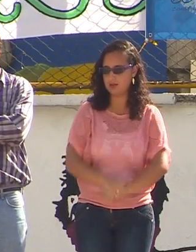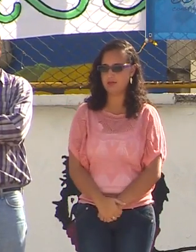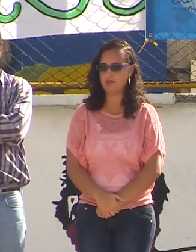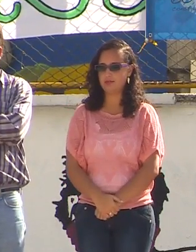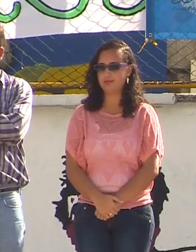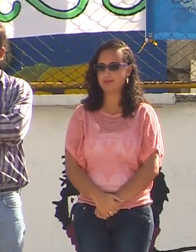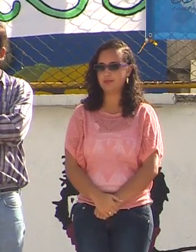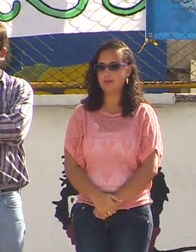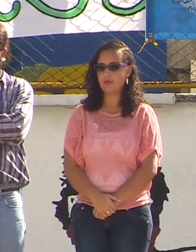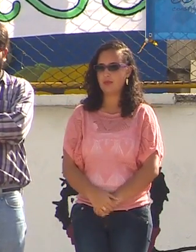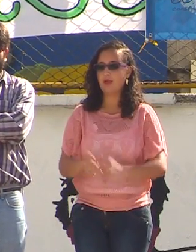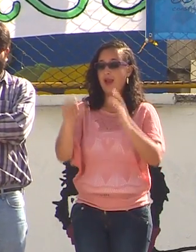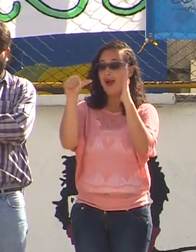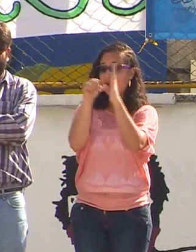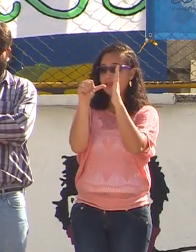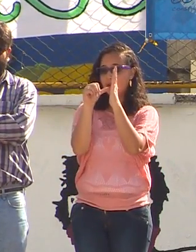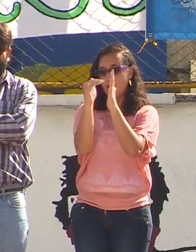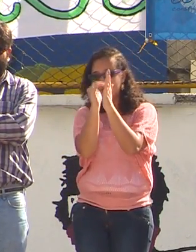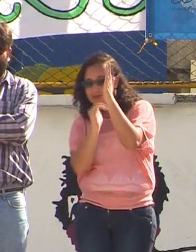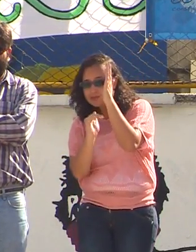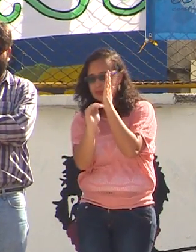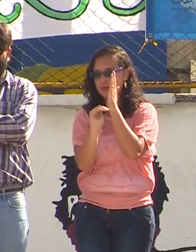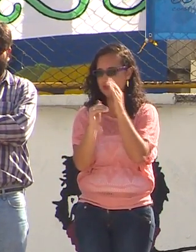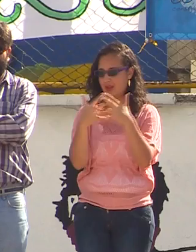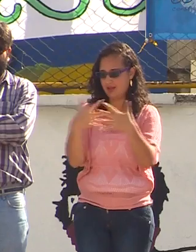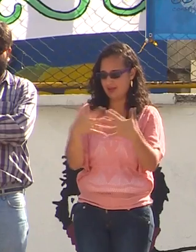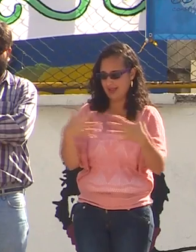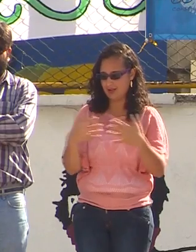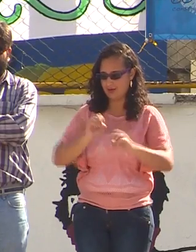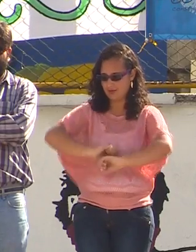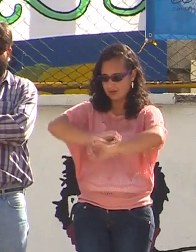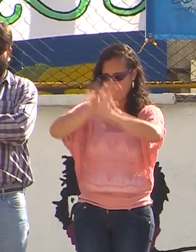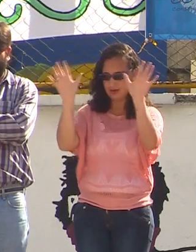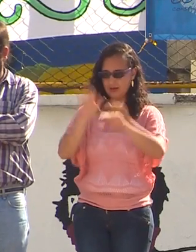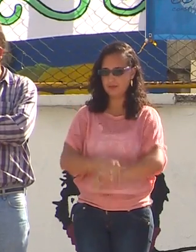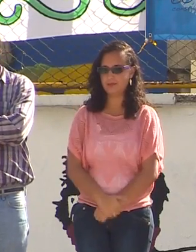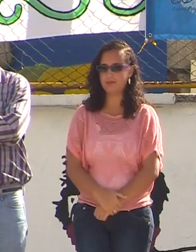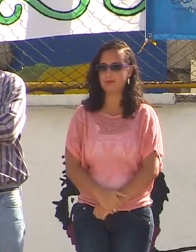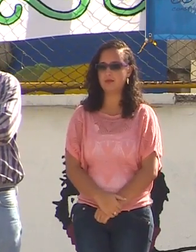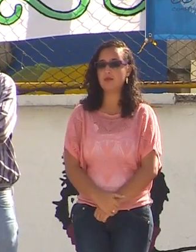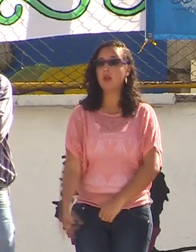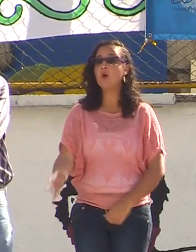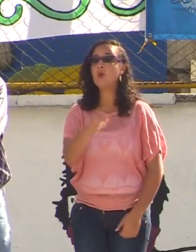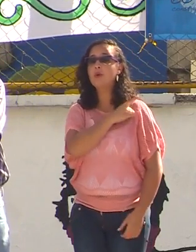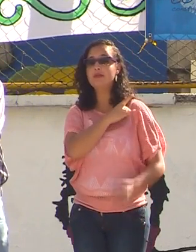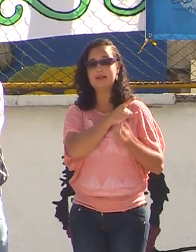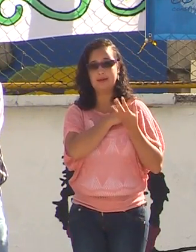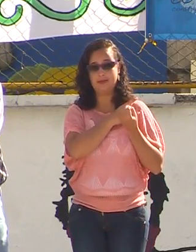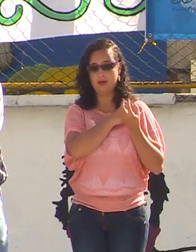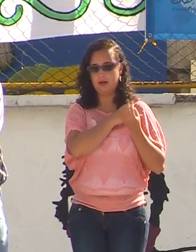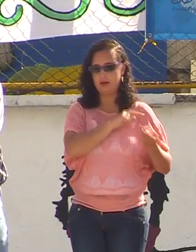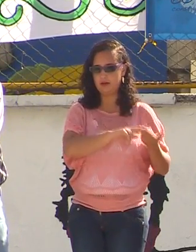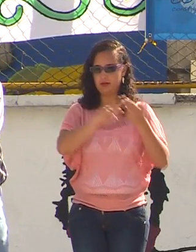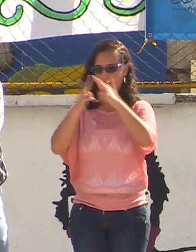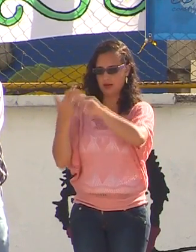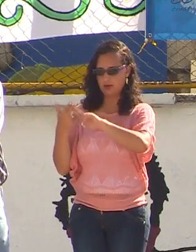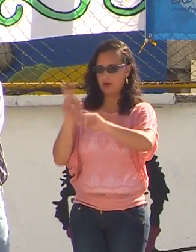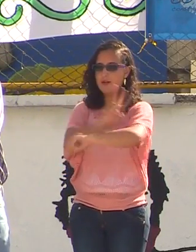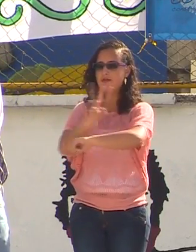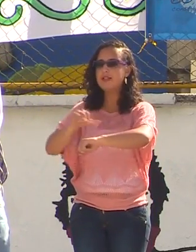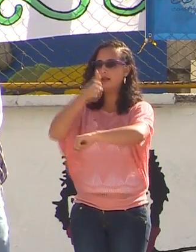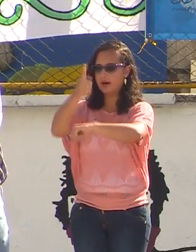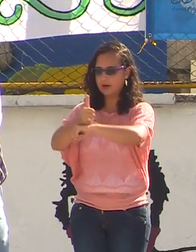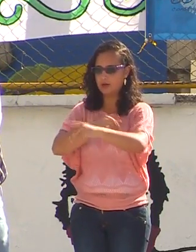Parágrafo. La universidad, a través de la vicerrectoría académica, las